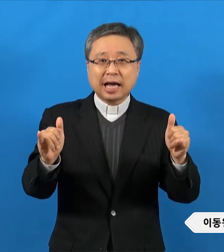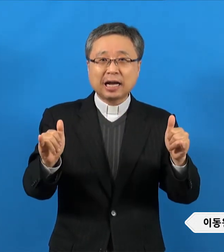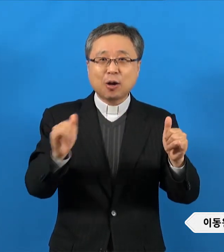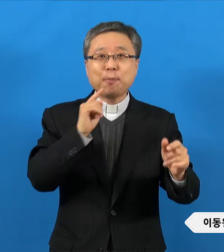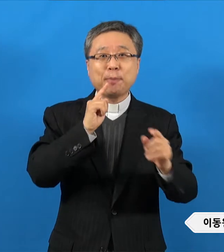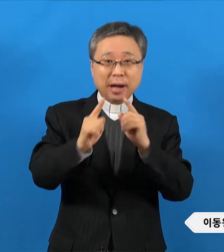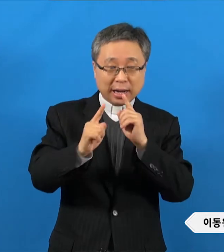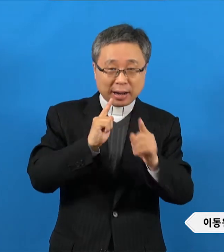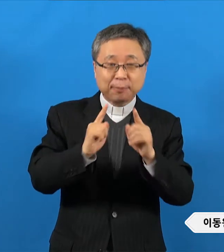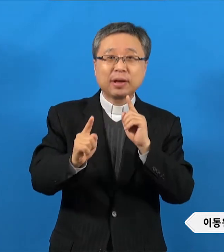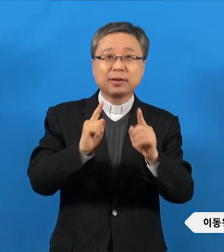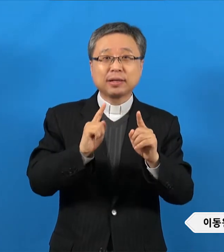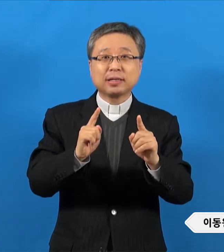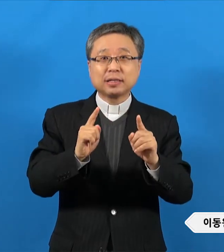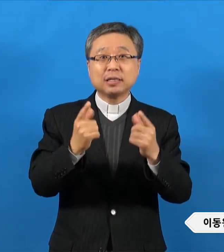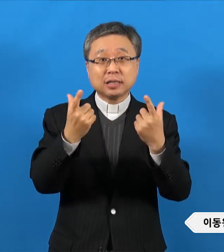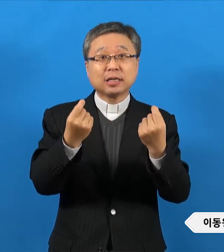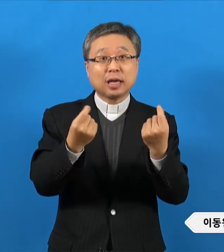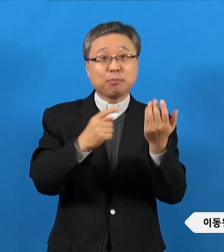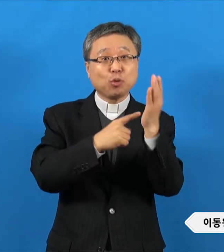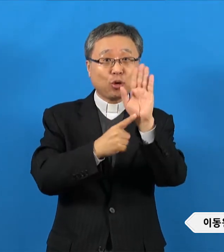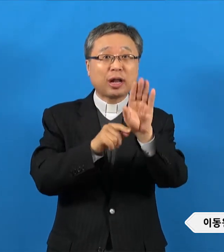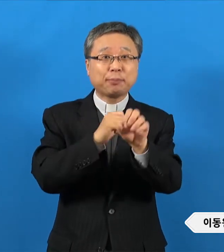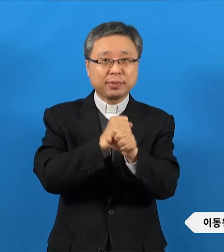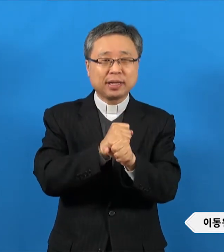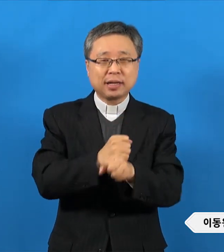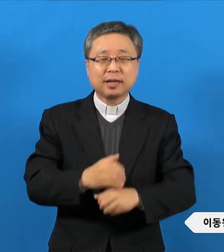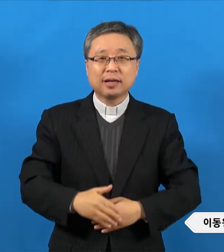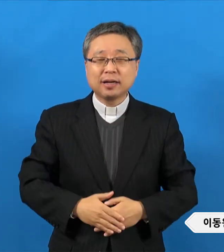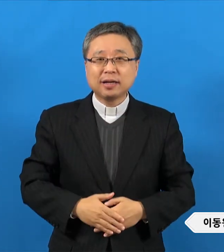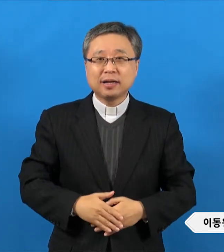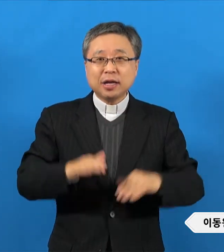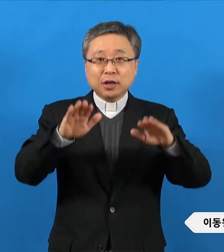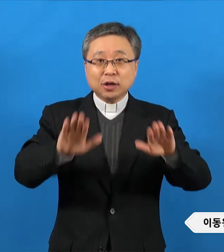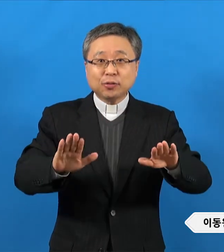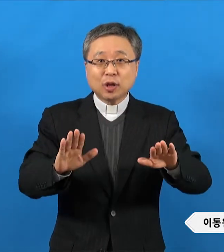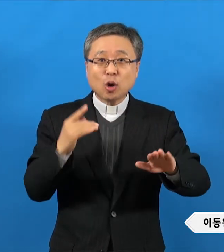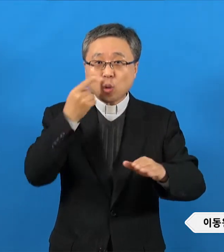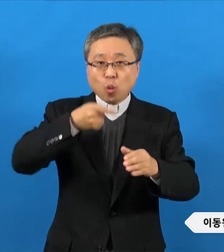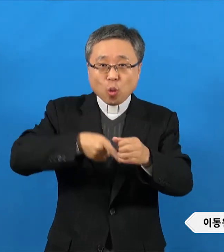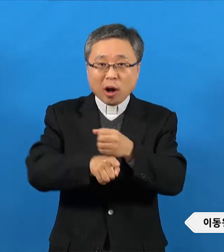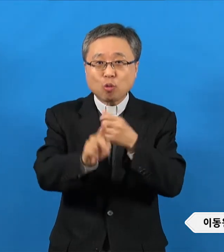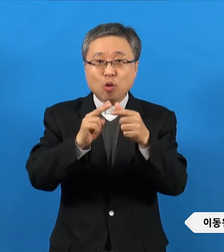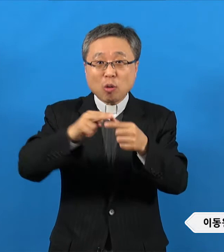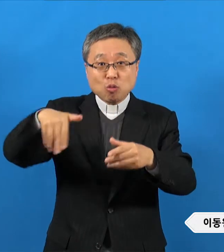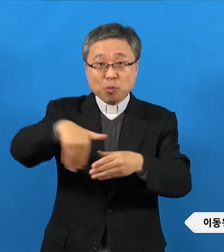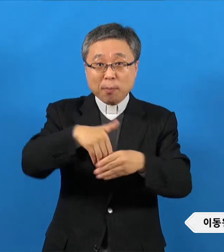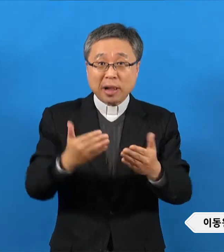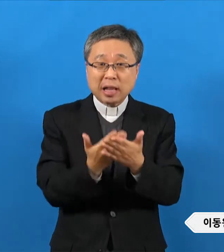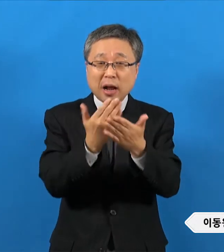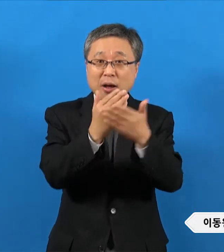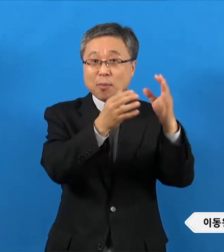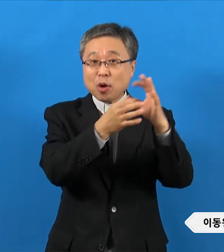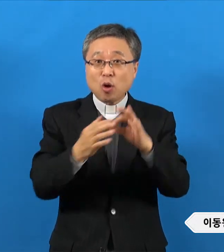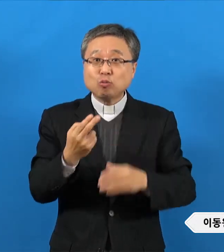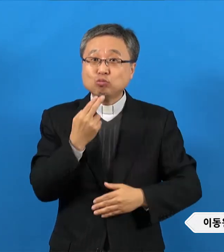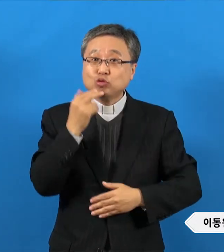에이티즘, 에이티스트 이런 표현을 사용합니다. 현대 과학과 문명이 발달하면서 무신론자들이 조금씩 늘어가고 있는